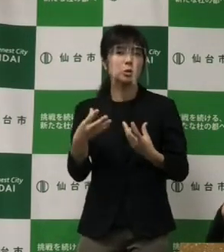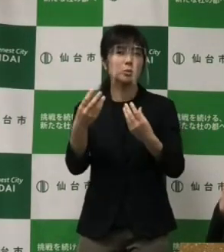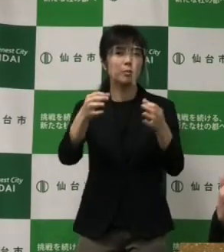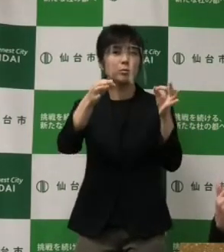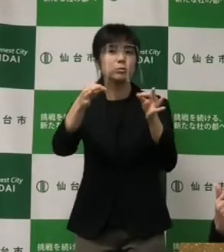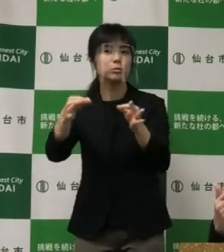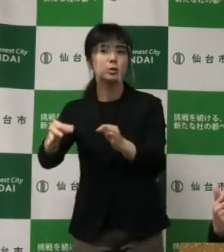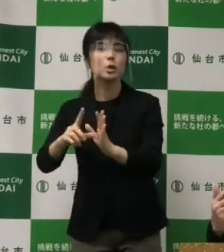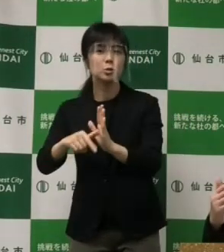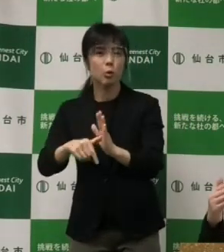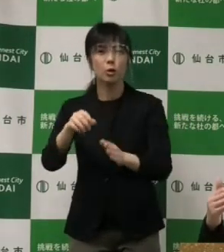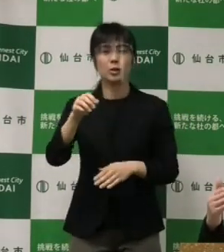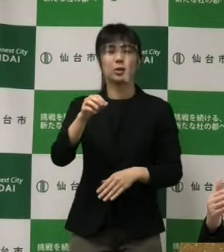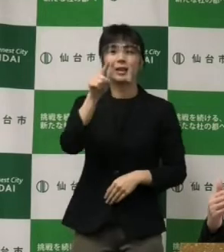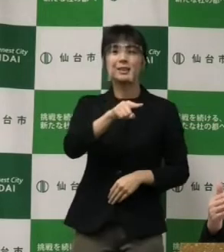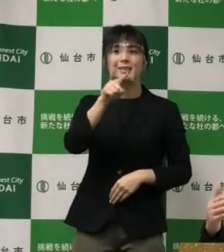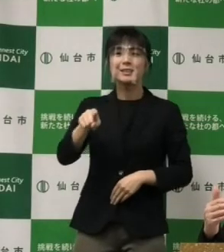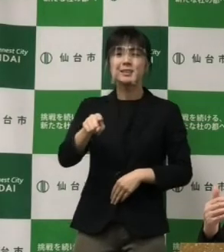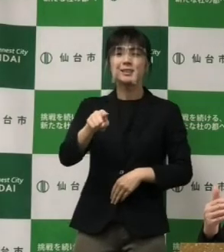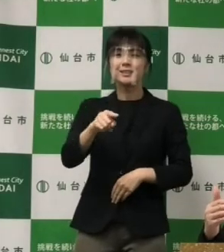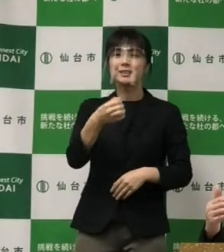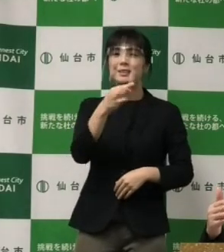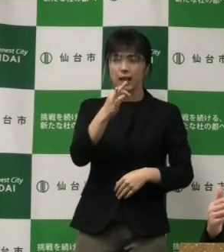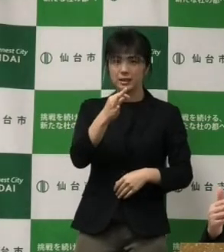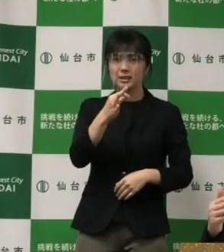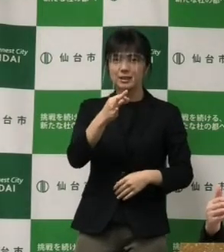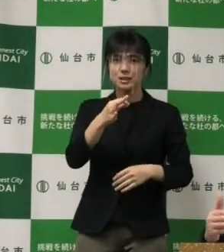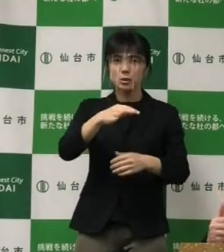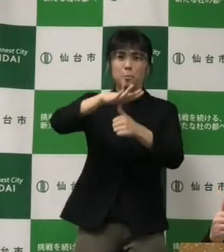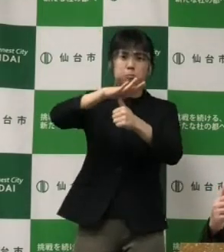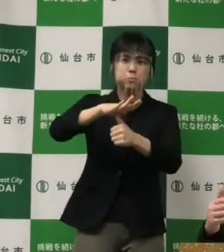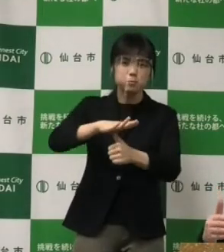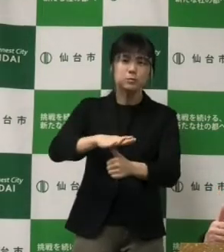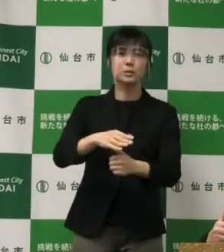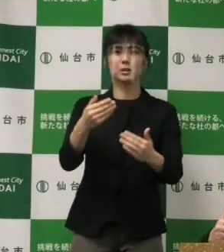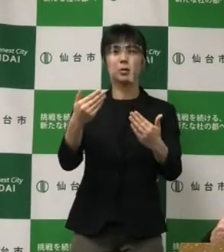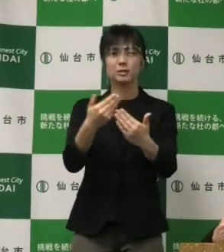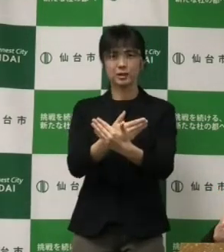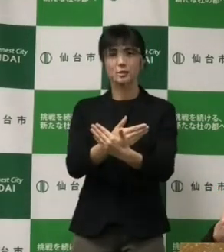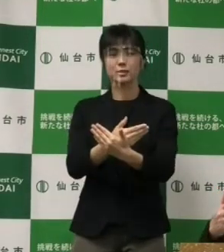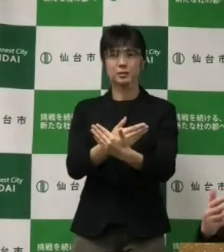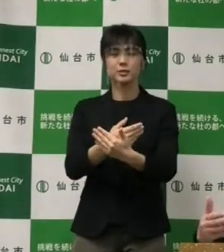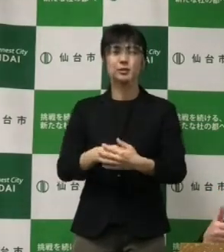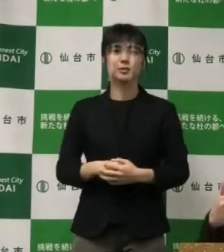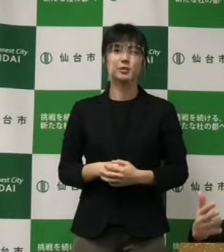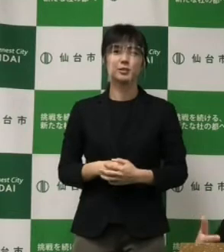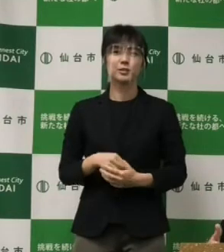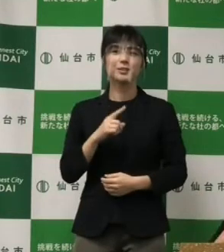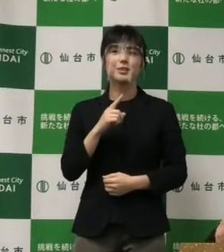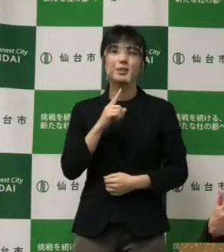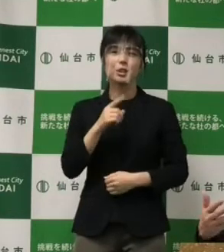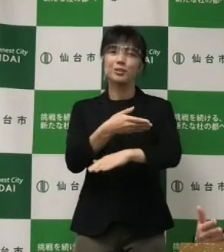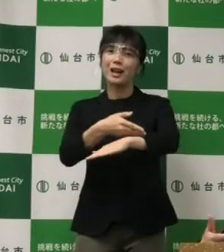それは人件費の何でしょうか抑制にもつながってくるというこういう何でしょうか、サイクルも